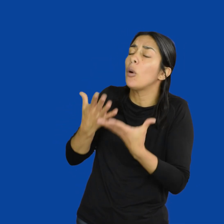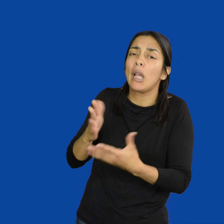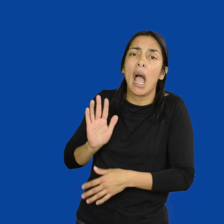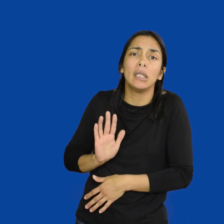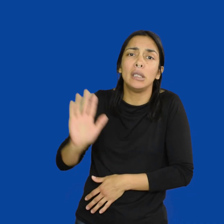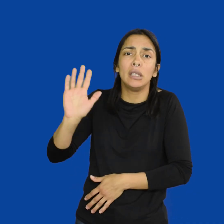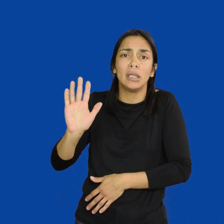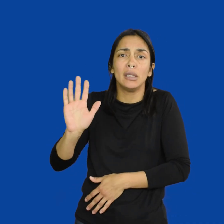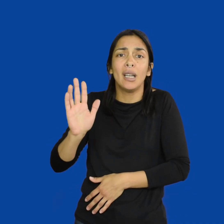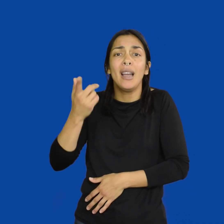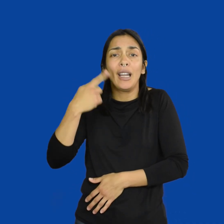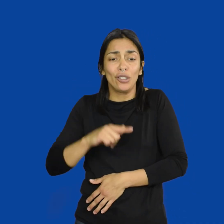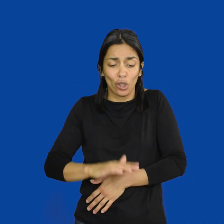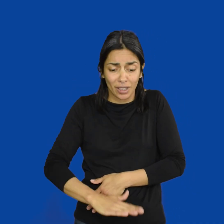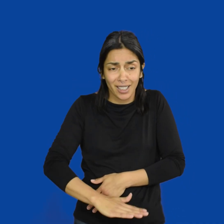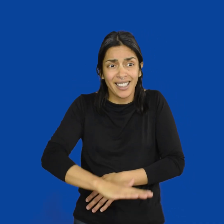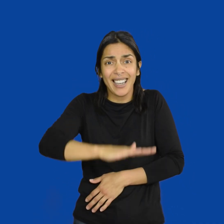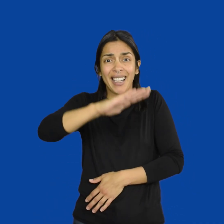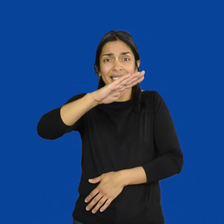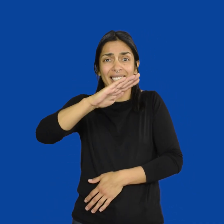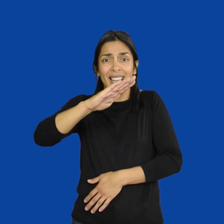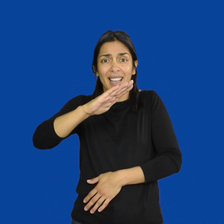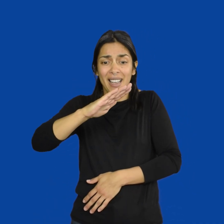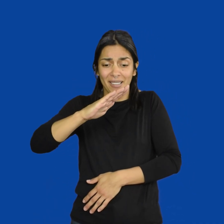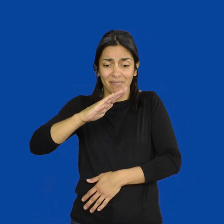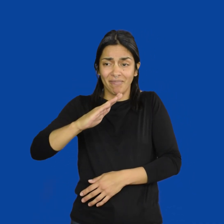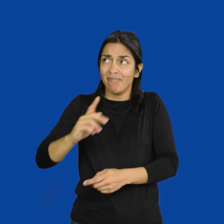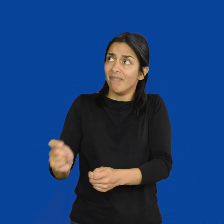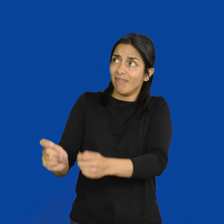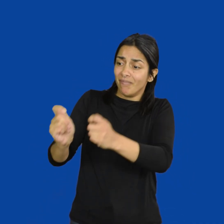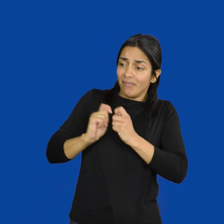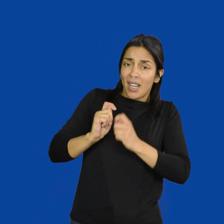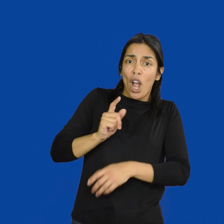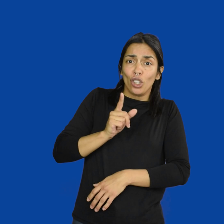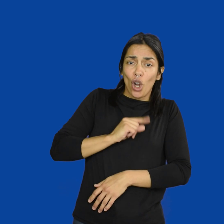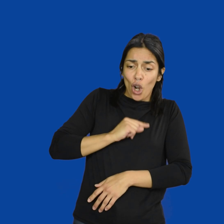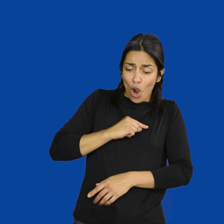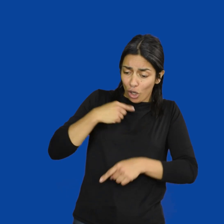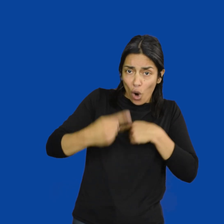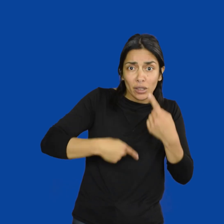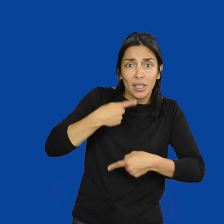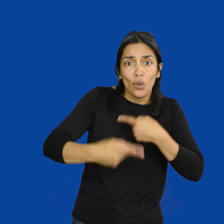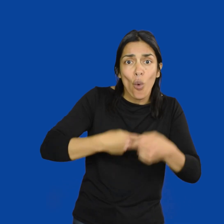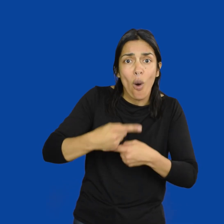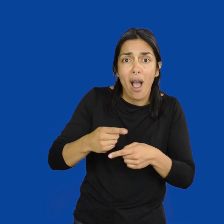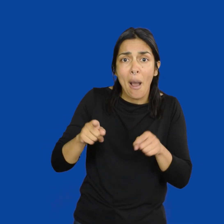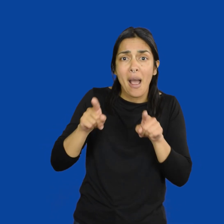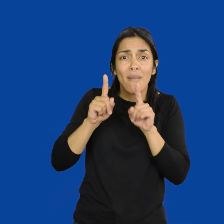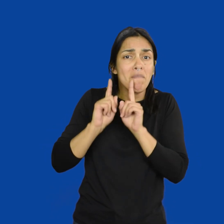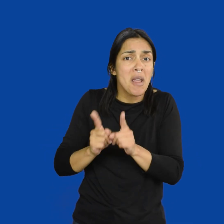linaje con una historia borrosa y quizás distorsionada por la marca emocional que cargaba su familia. Aquí